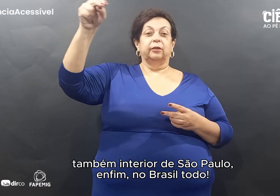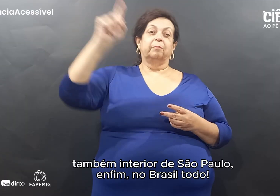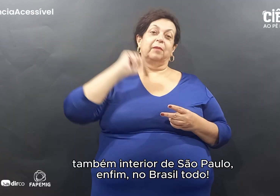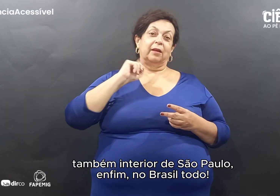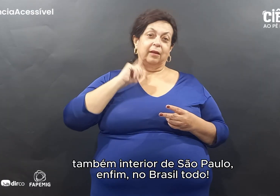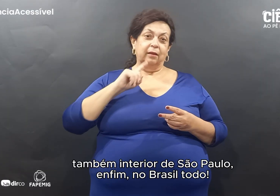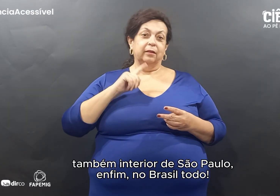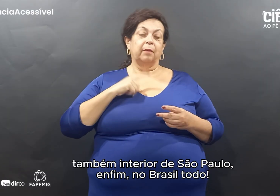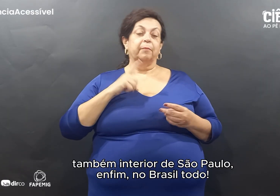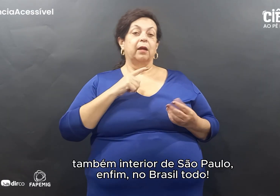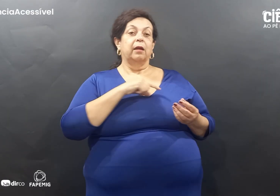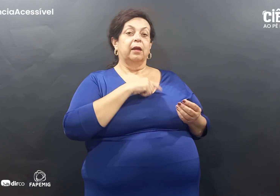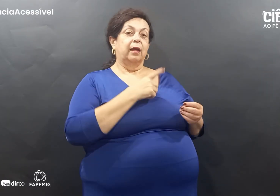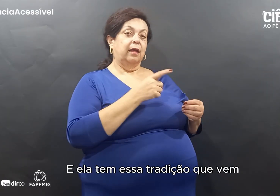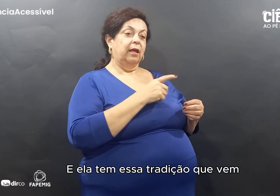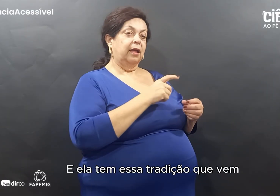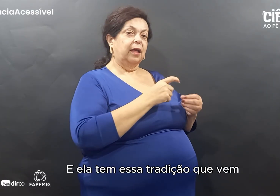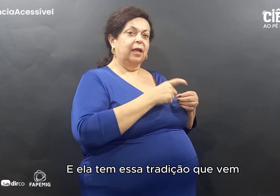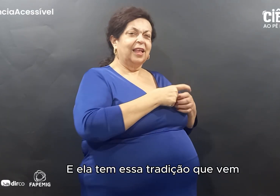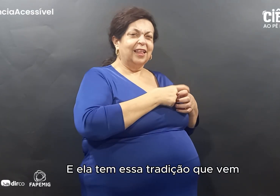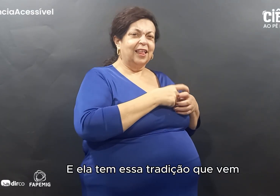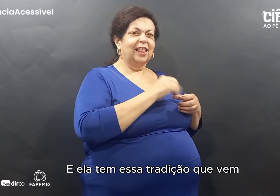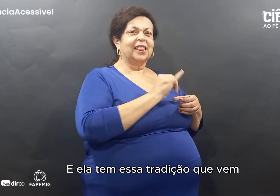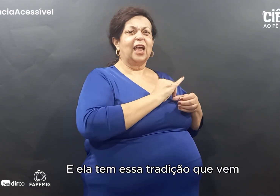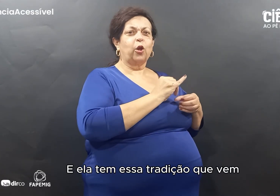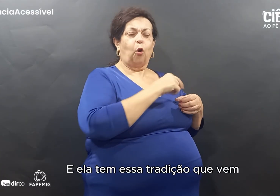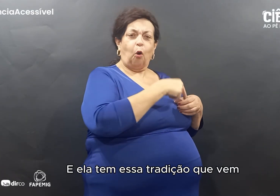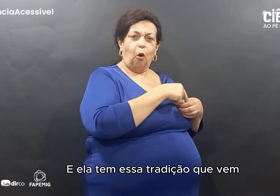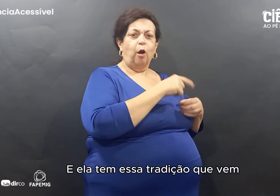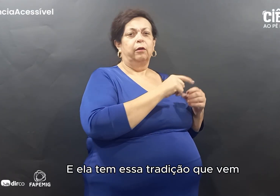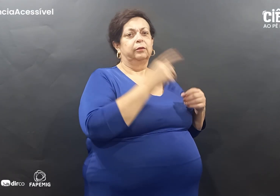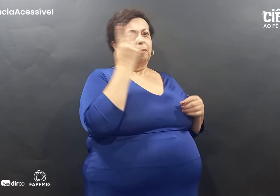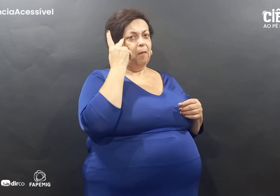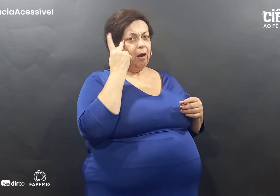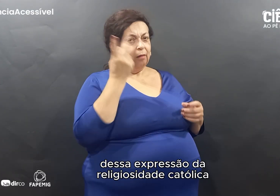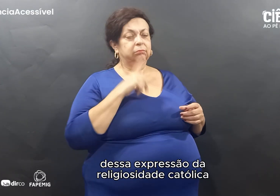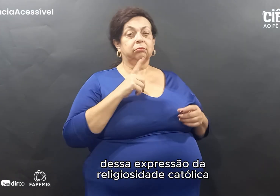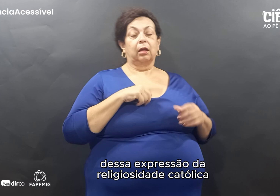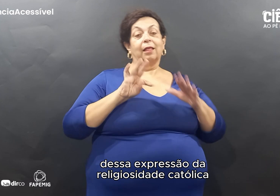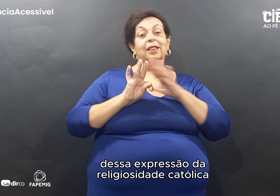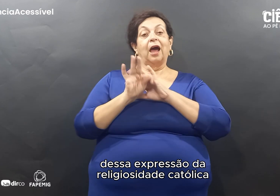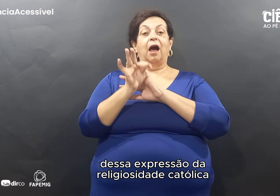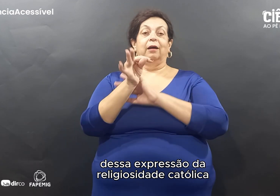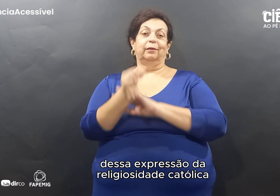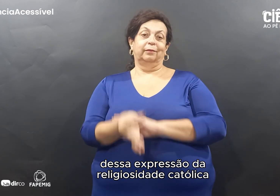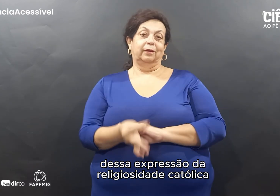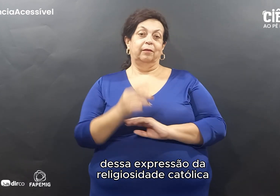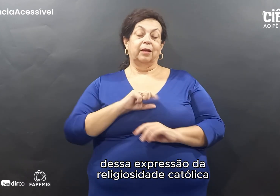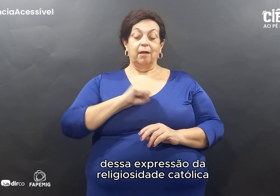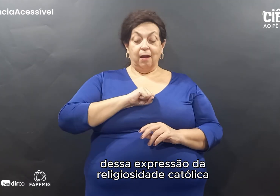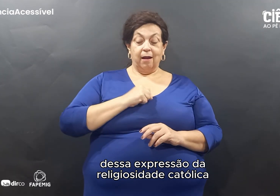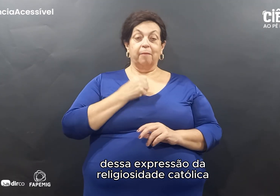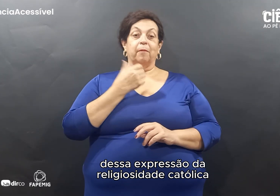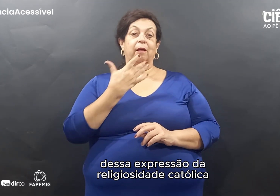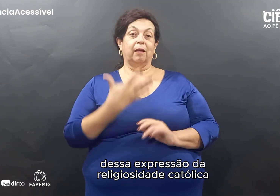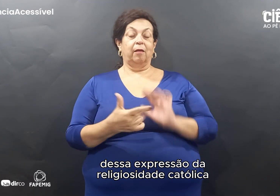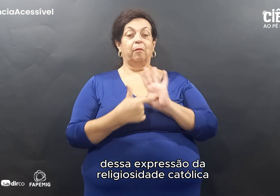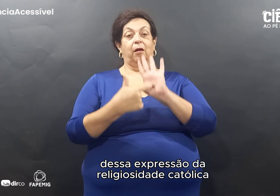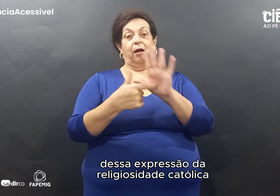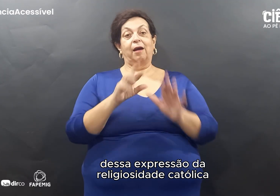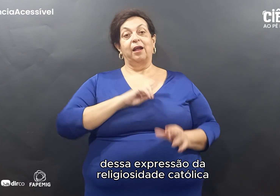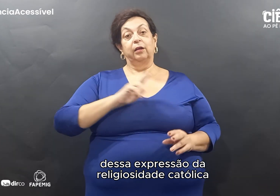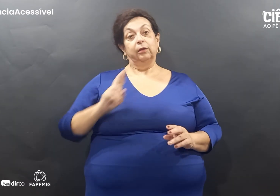Paulo, enfim, no Brasil todo. E ela tem essa tradição que vem dessa expressão da